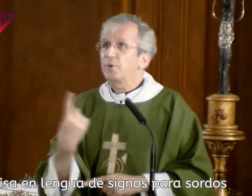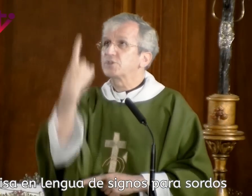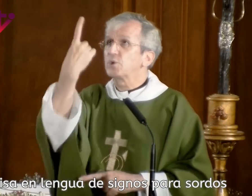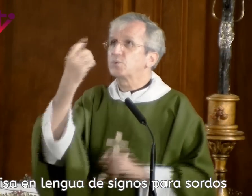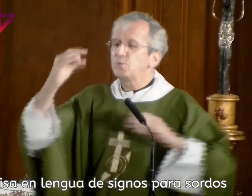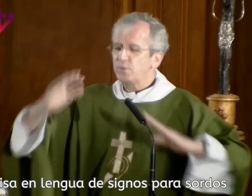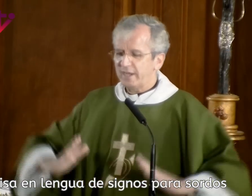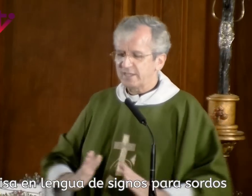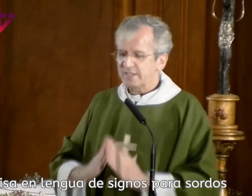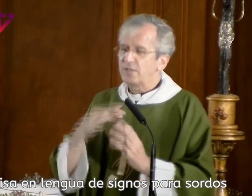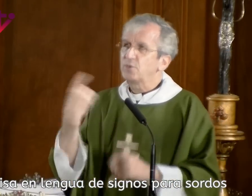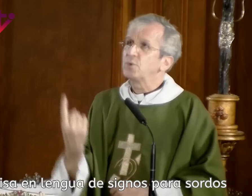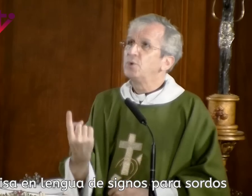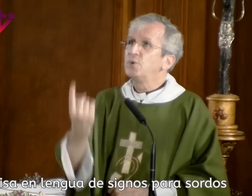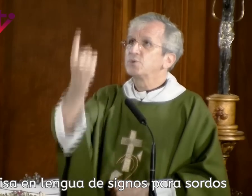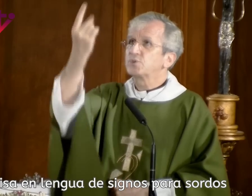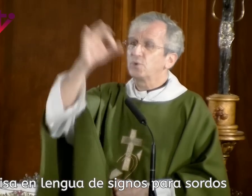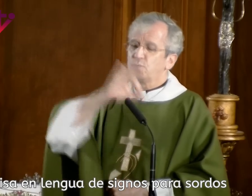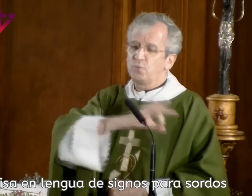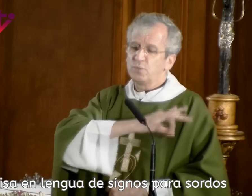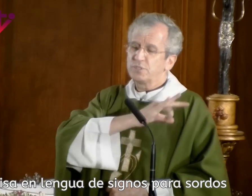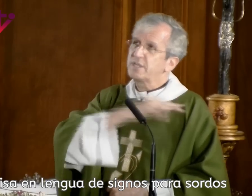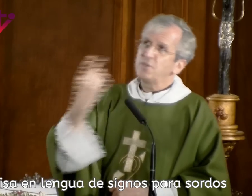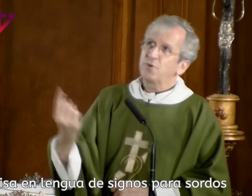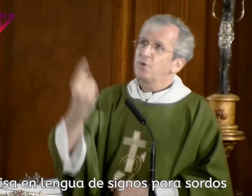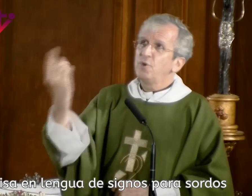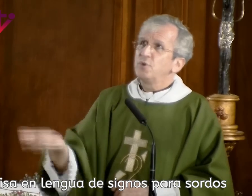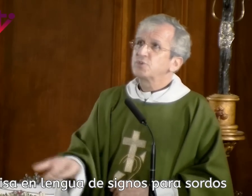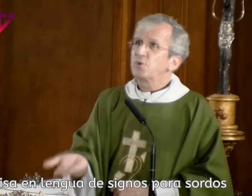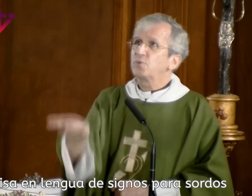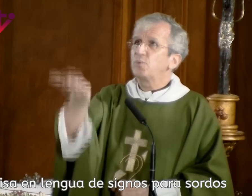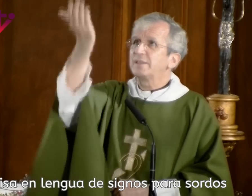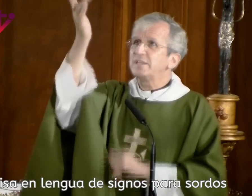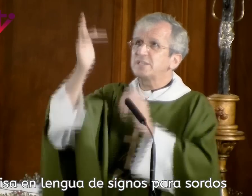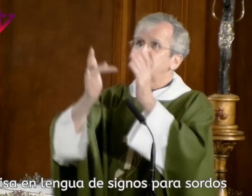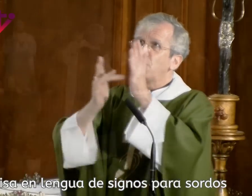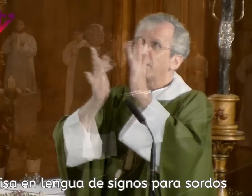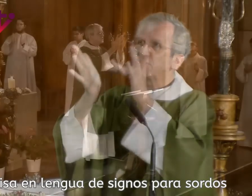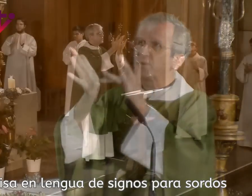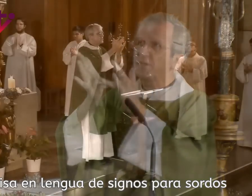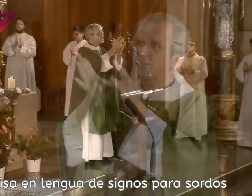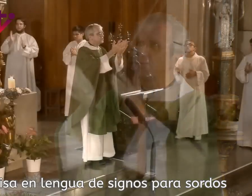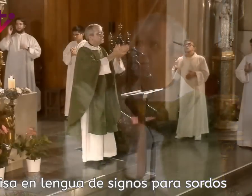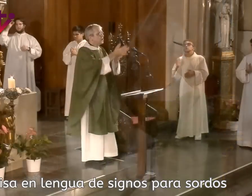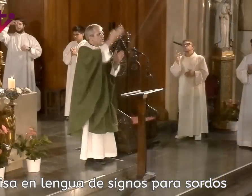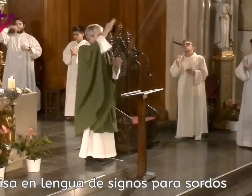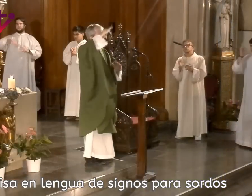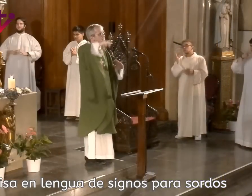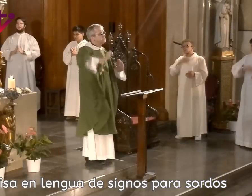porque solo tú eres santo, solo tú, Señor, solo tú, Altísimo Jesucristo, con el